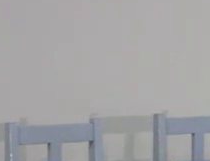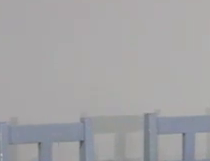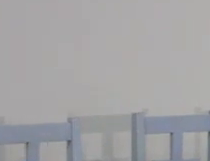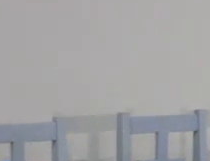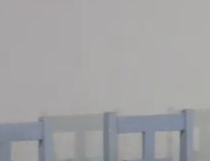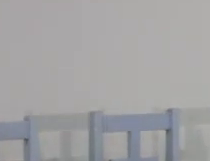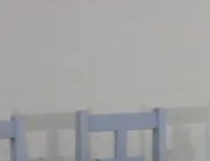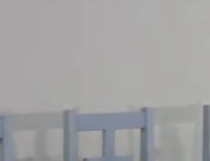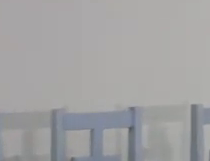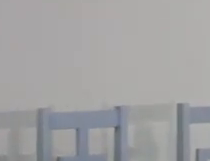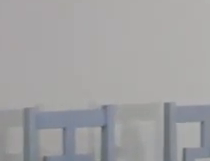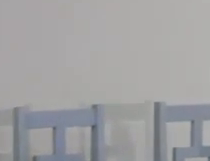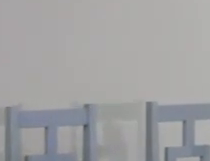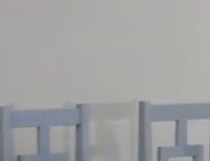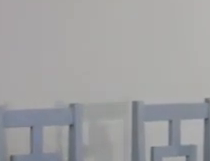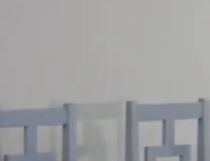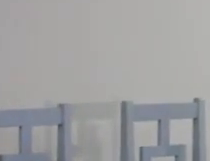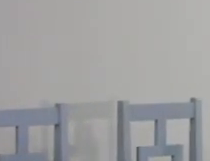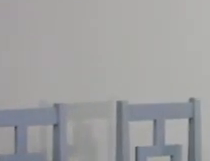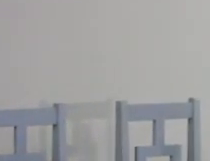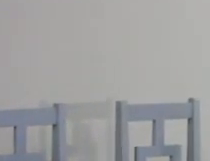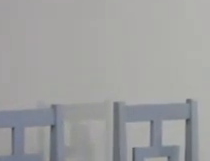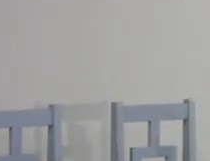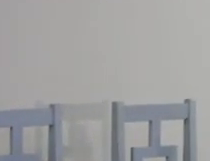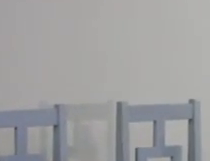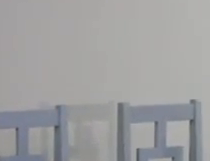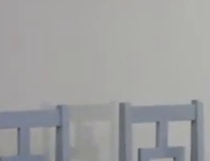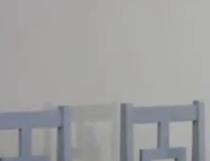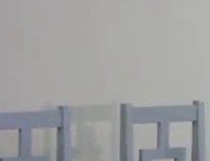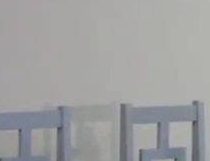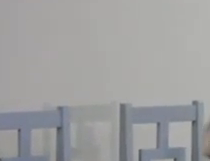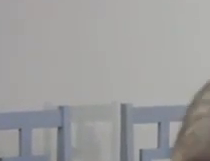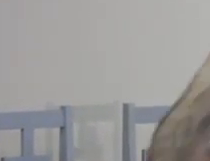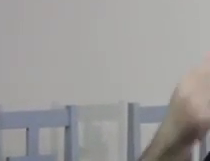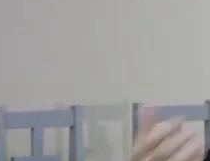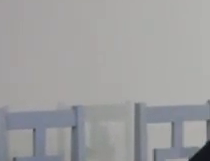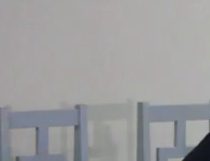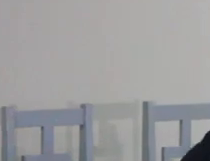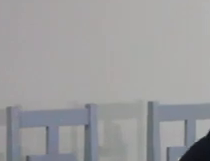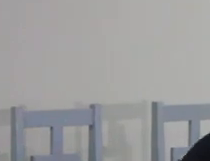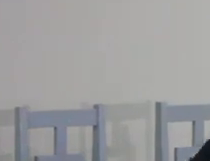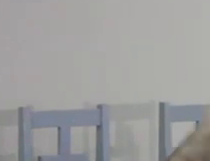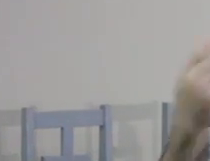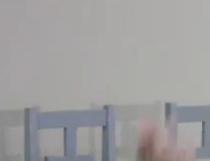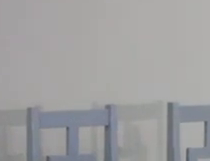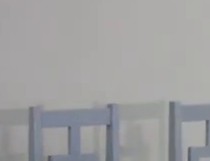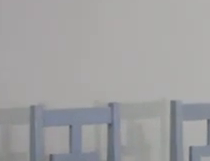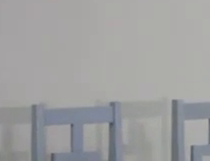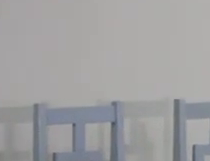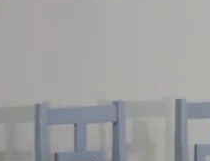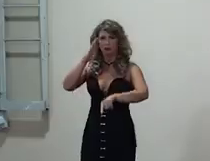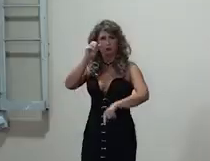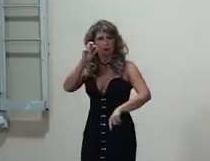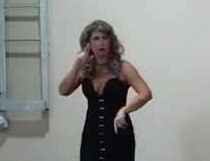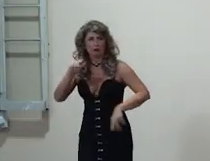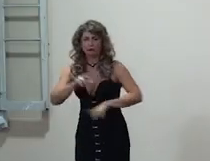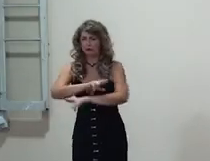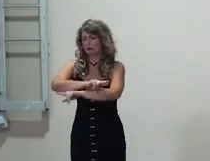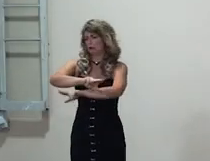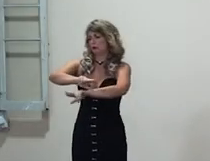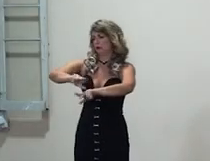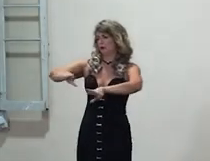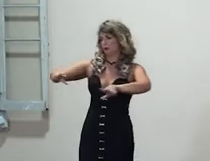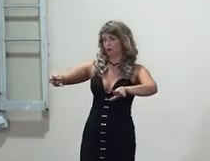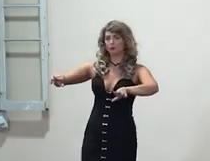e aquilo estava cheio de gente. Parentes do Prisciliano Correia, do Barão, estavam lá e tal e